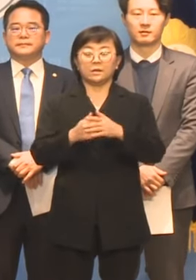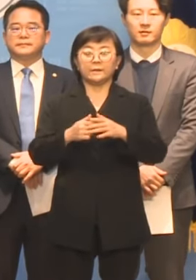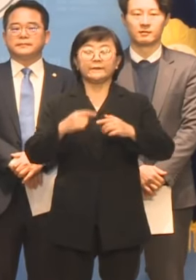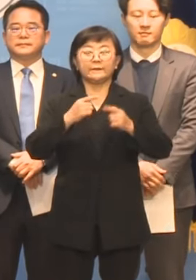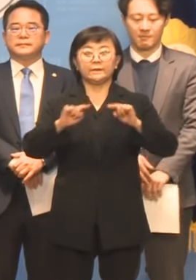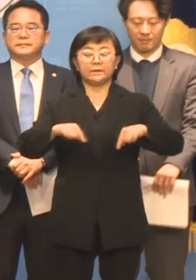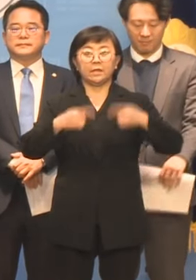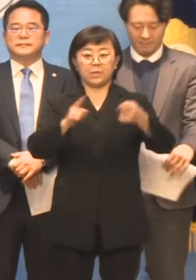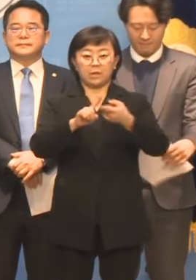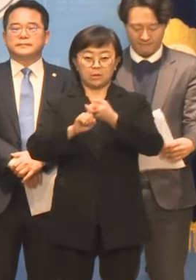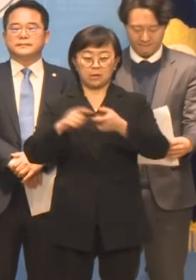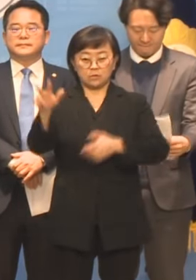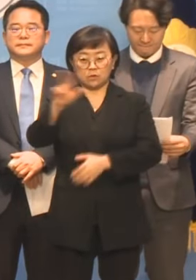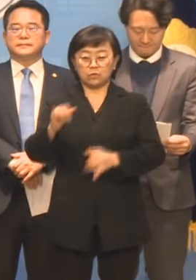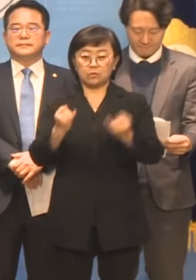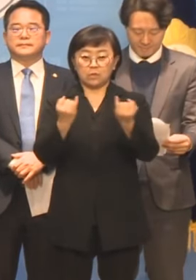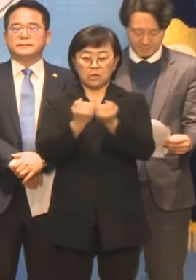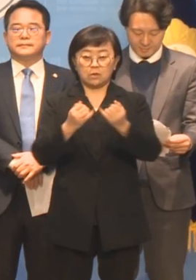참여연대,